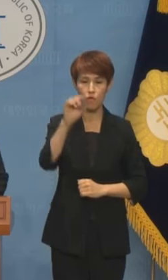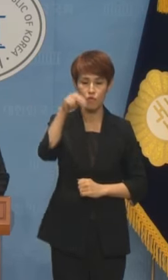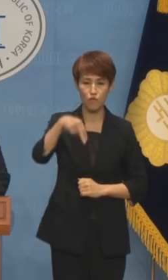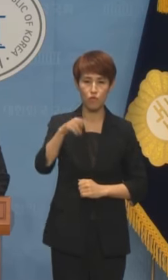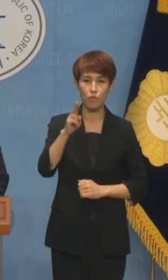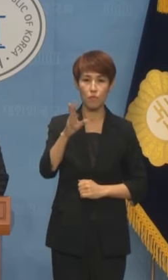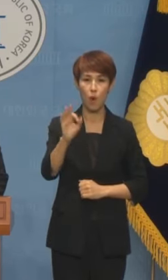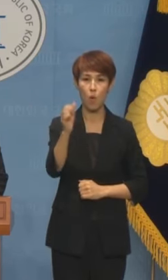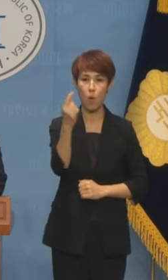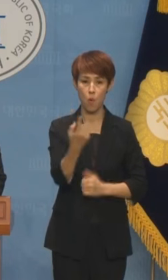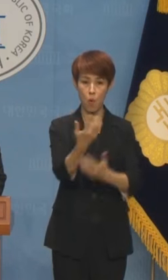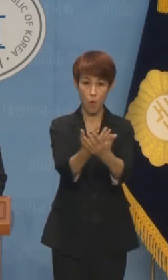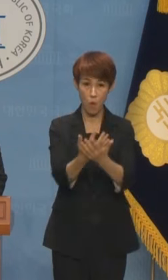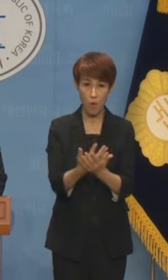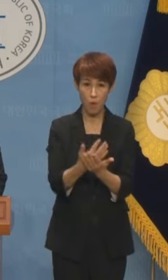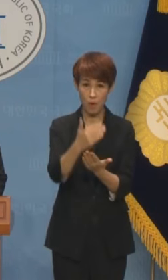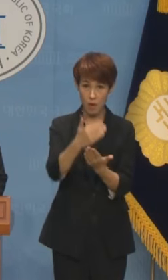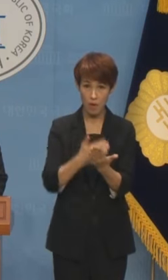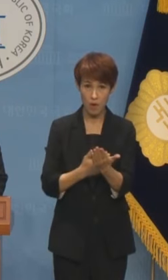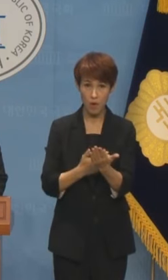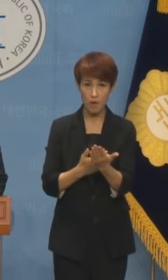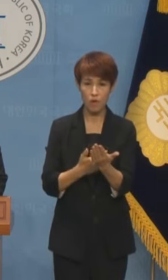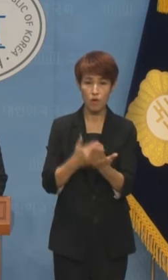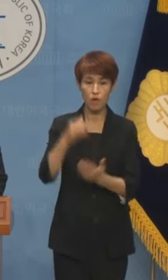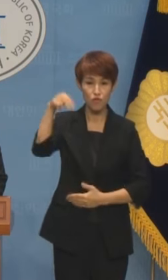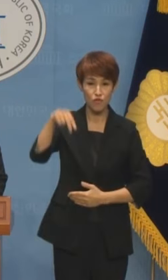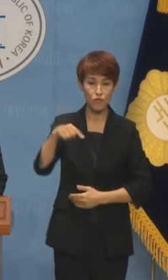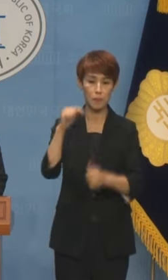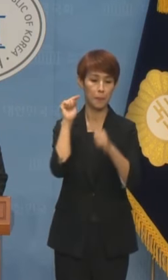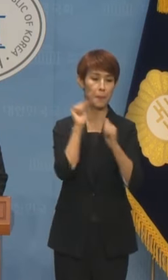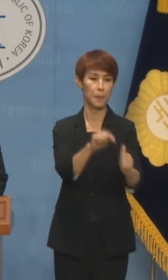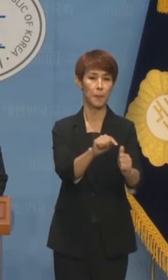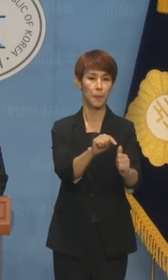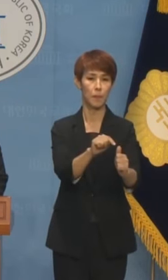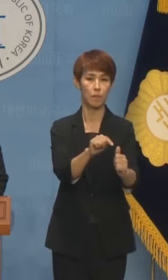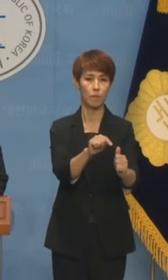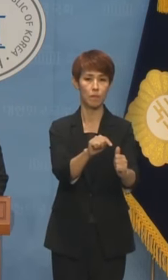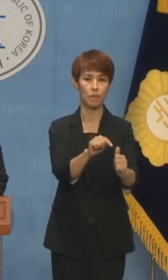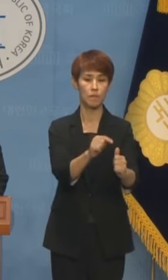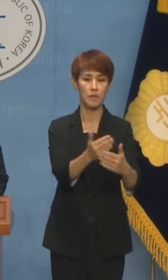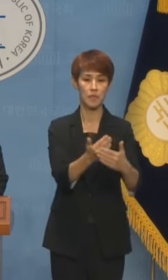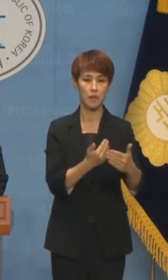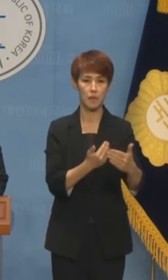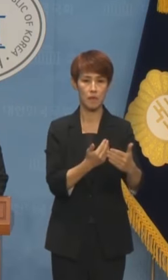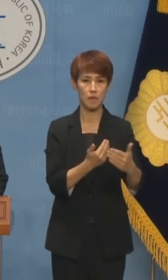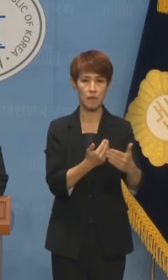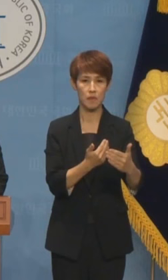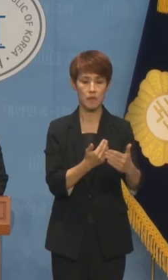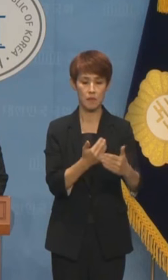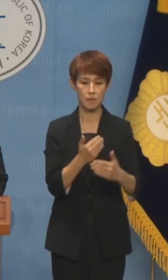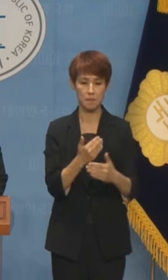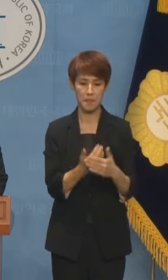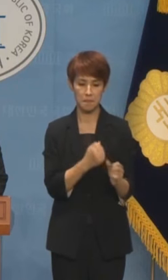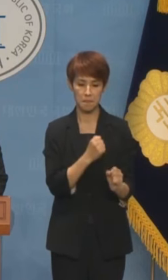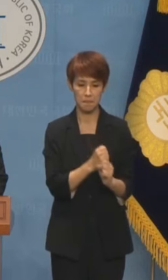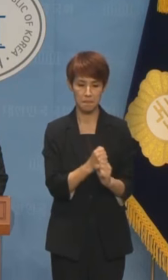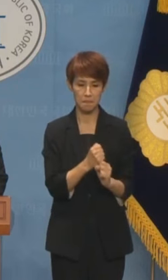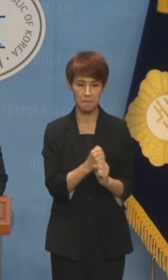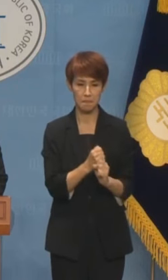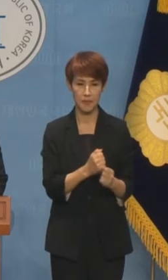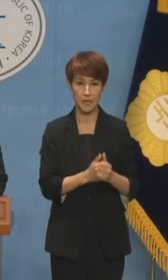유병호 문건에 따르면 유 국장의 지시로 사전에 만든 결론과